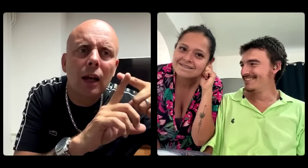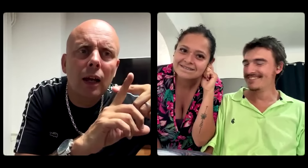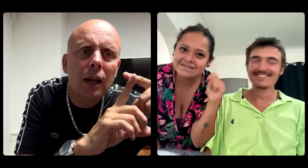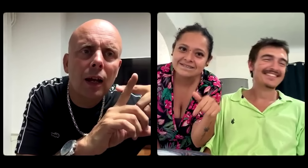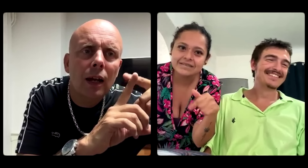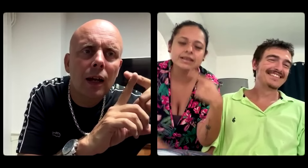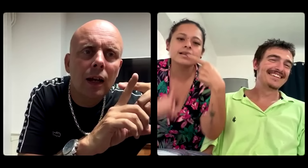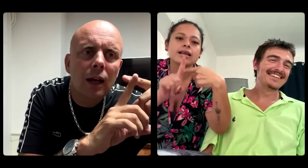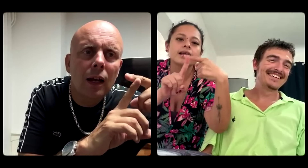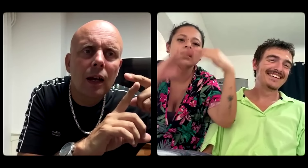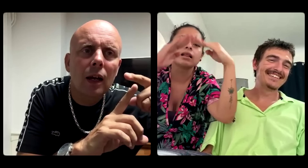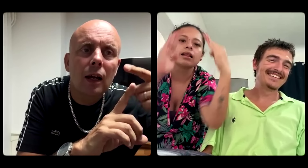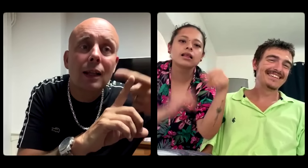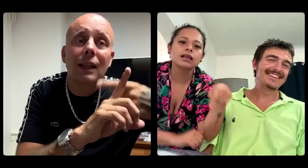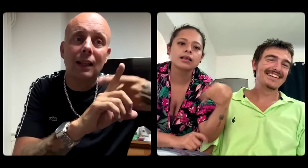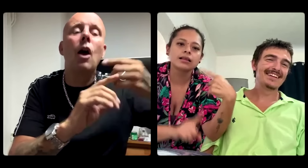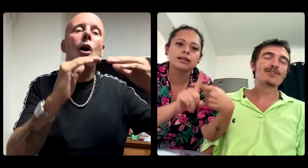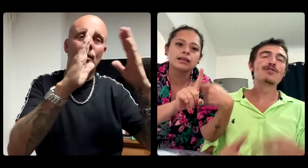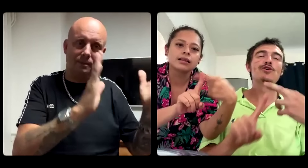Echt?